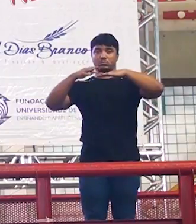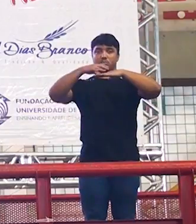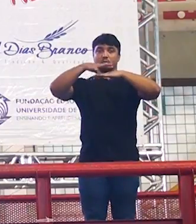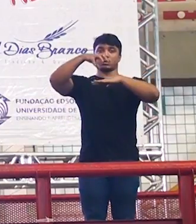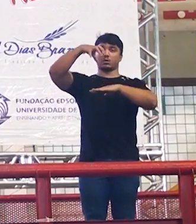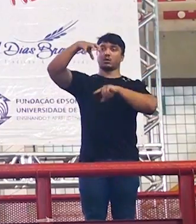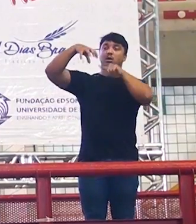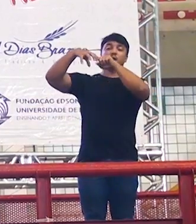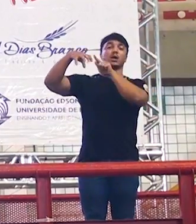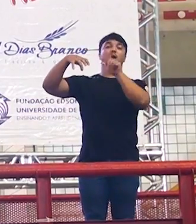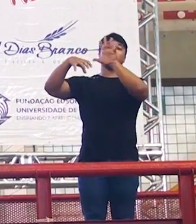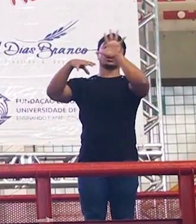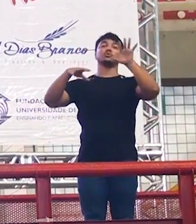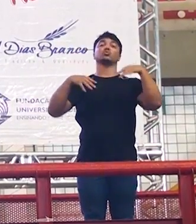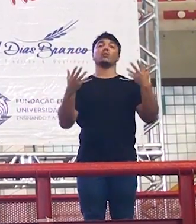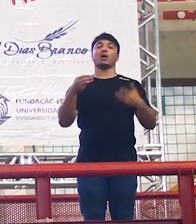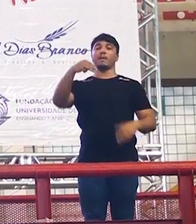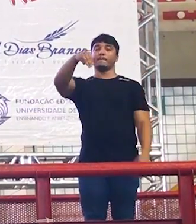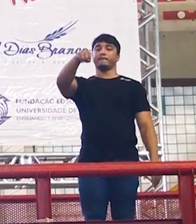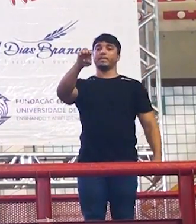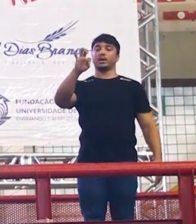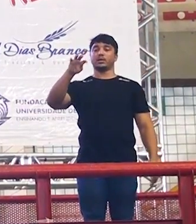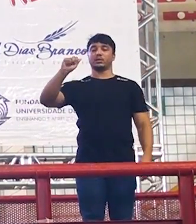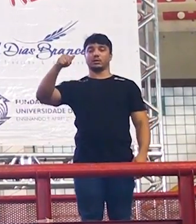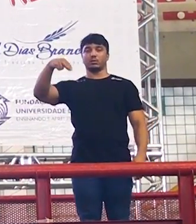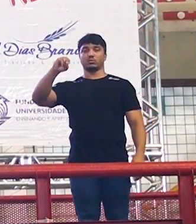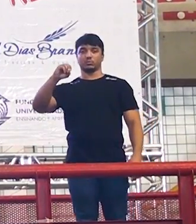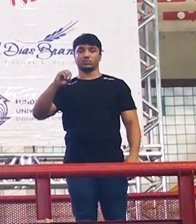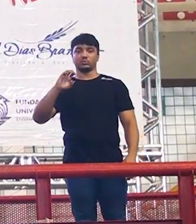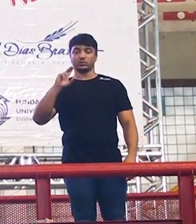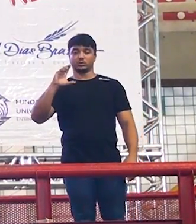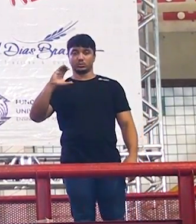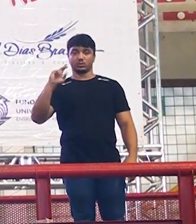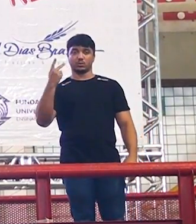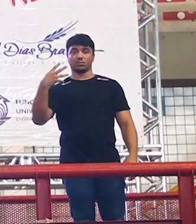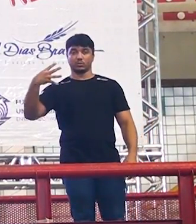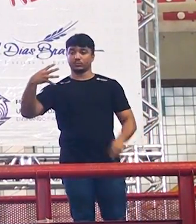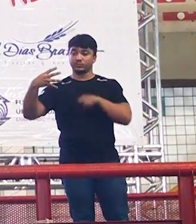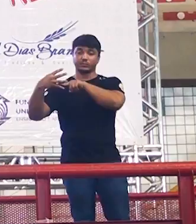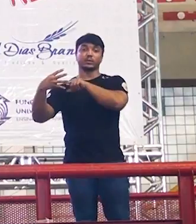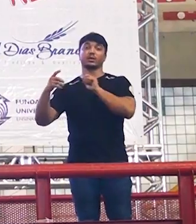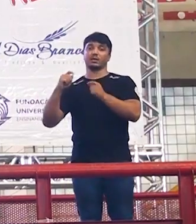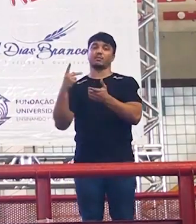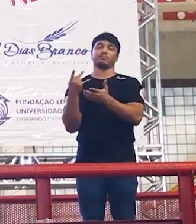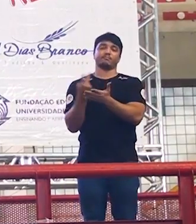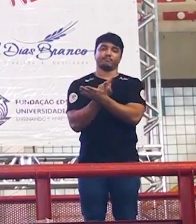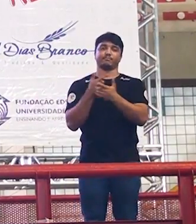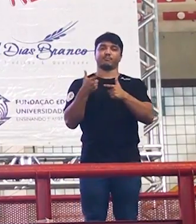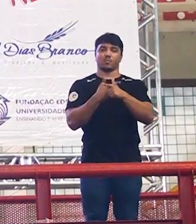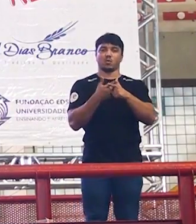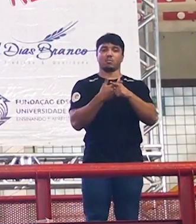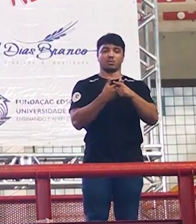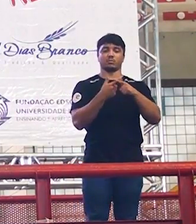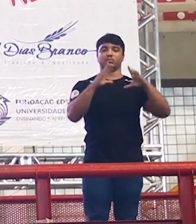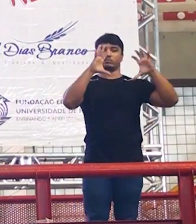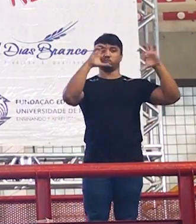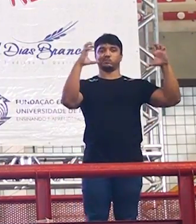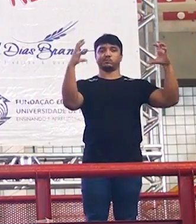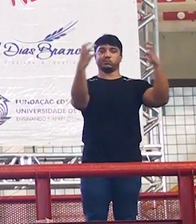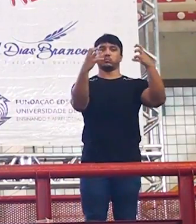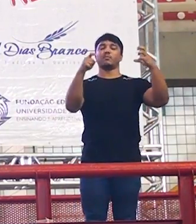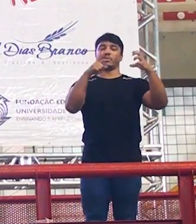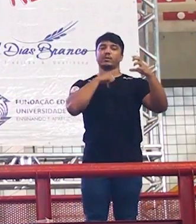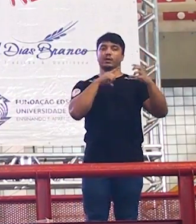metano. E o metano é um dos gases que contribui para o agravamento do efeito estufa. Então, há essa nova tendência de achar